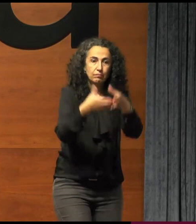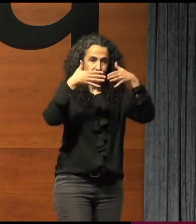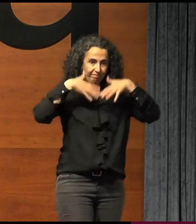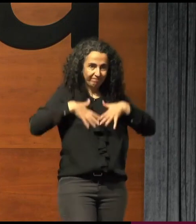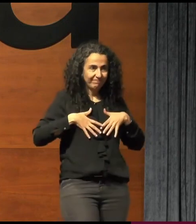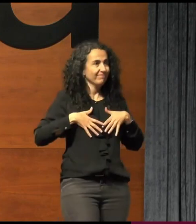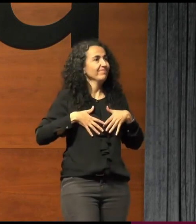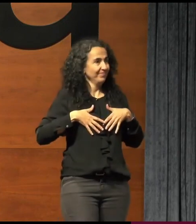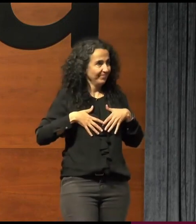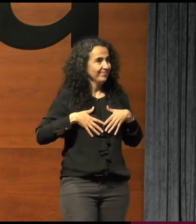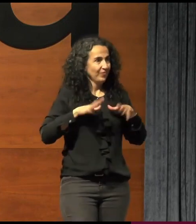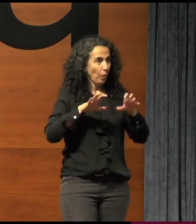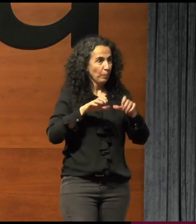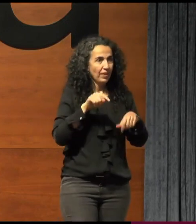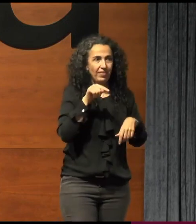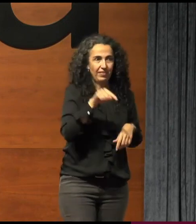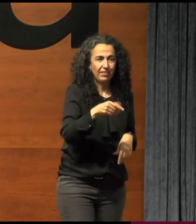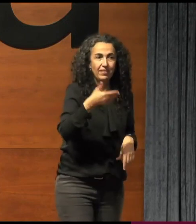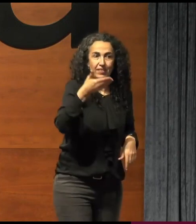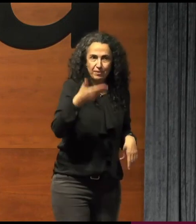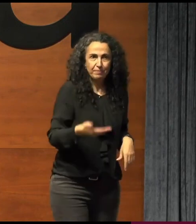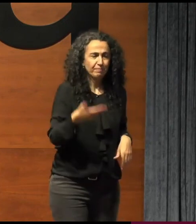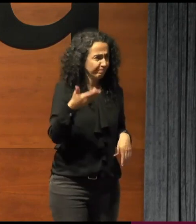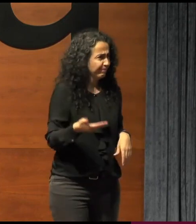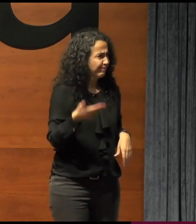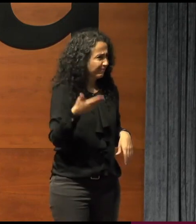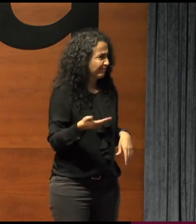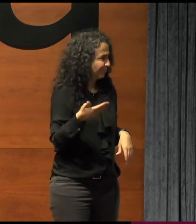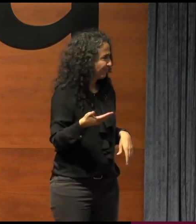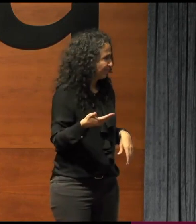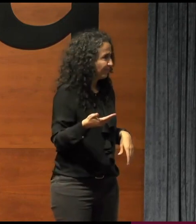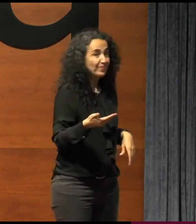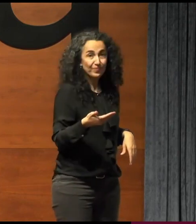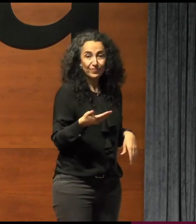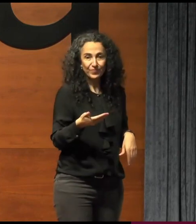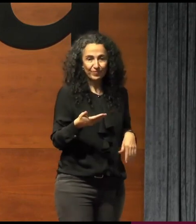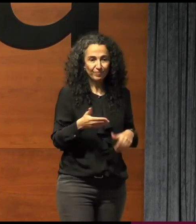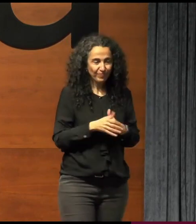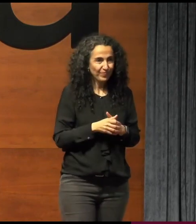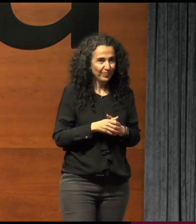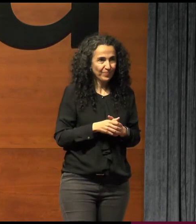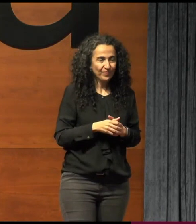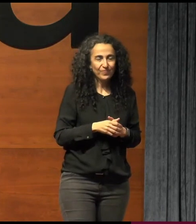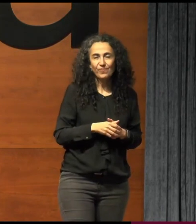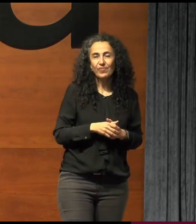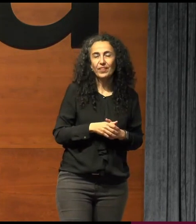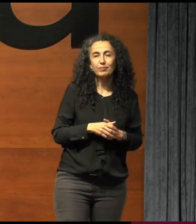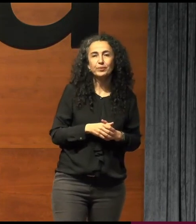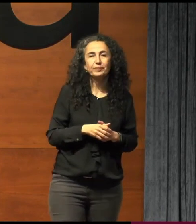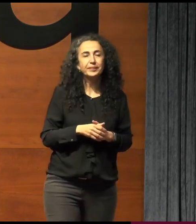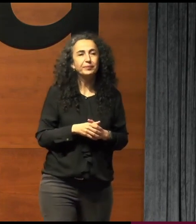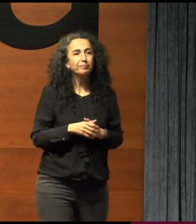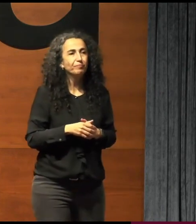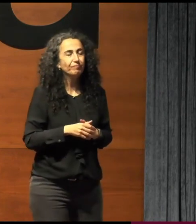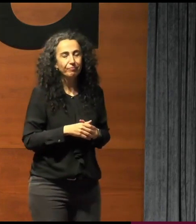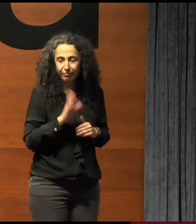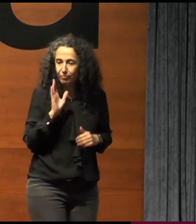signos dentro de esas manifestaciones artísticas y cómo a través de la lengua de signos, a través de la lengua en definitiva, se